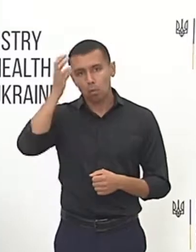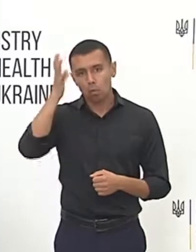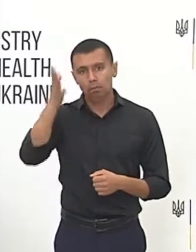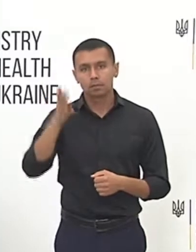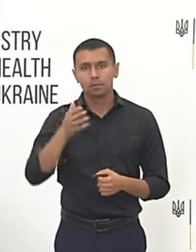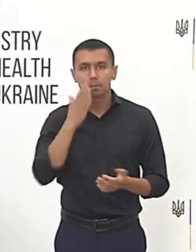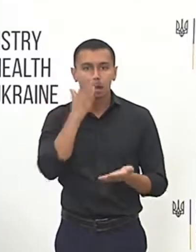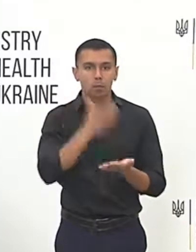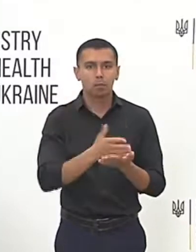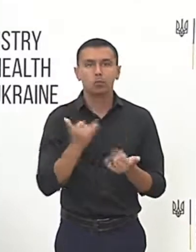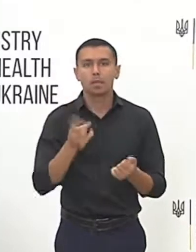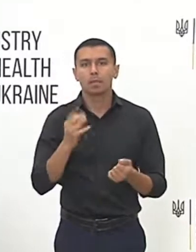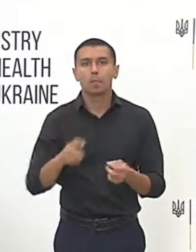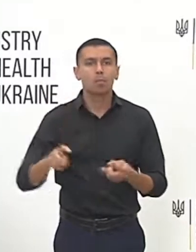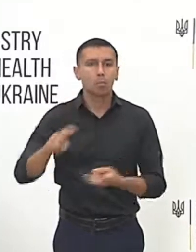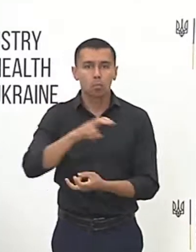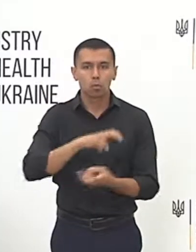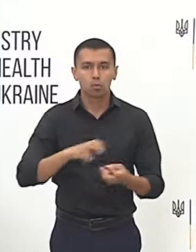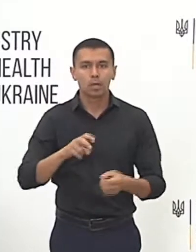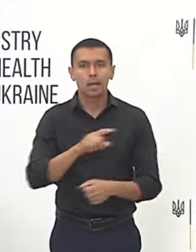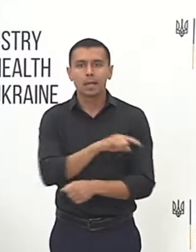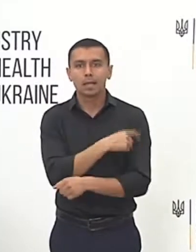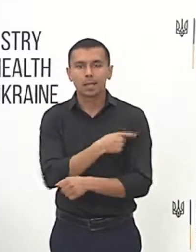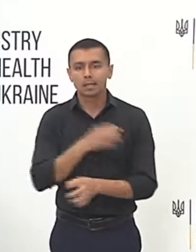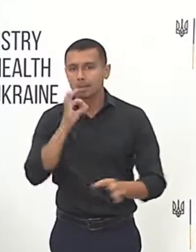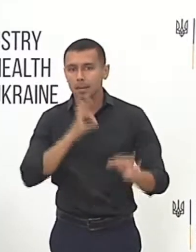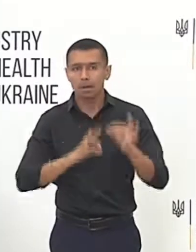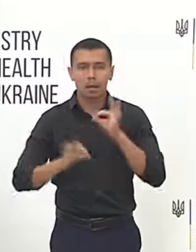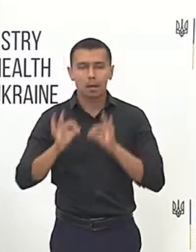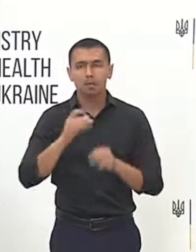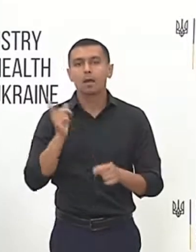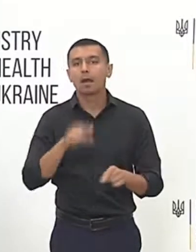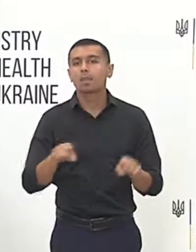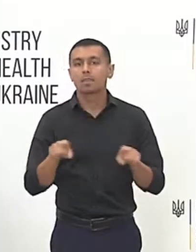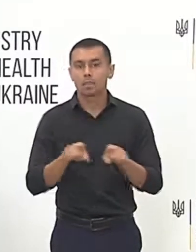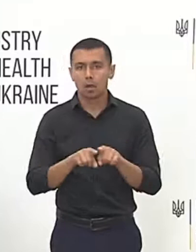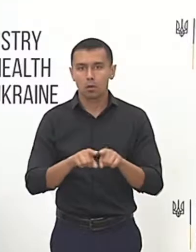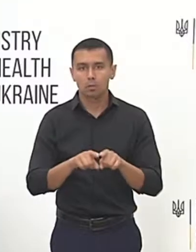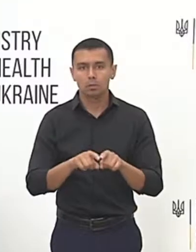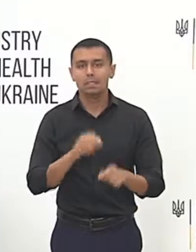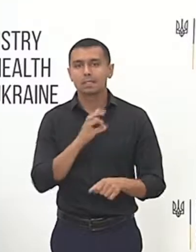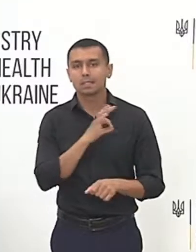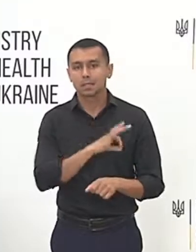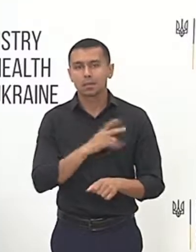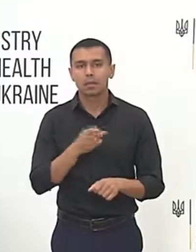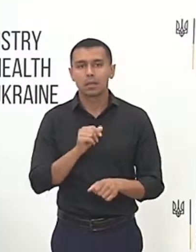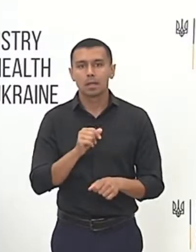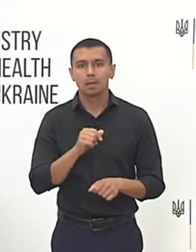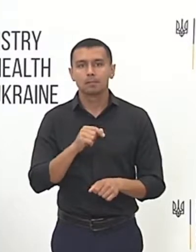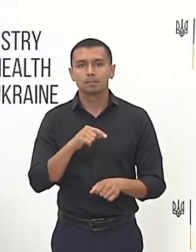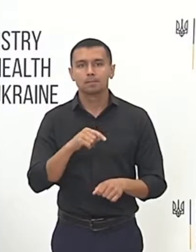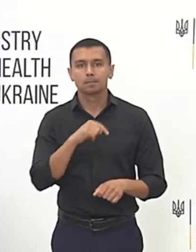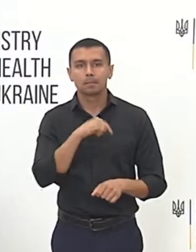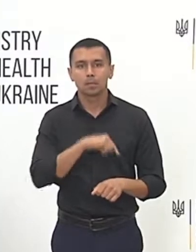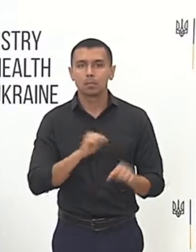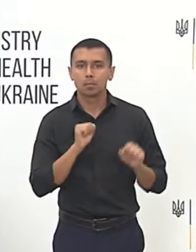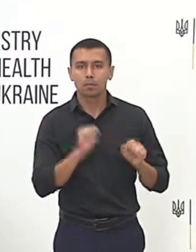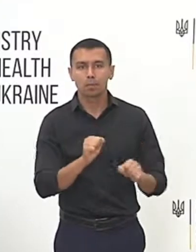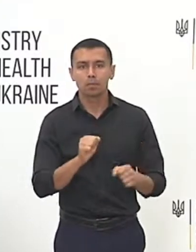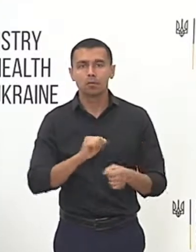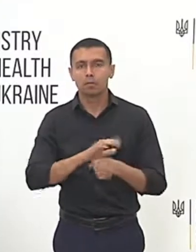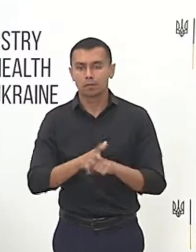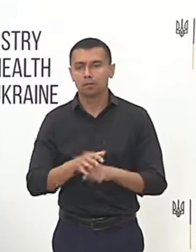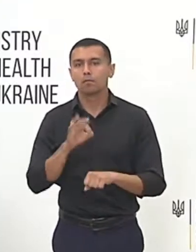науковців спрямовані сьогодні на пошук лікарських препаратів, а також засобів для імунопрофілактики коронавірусної